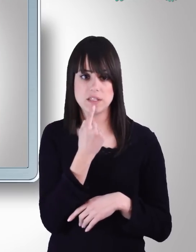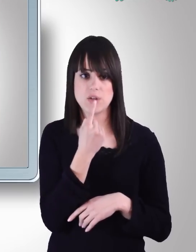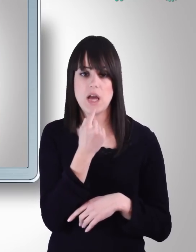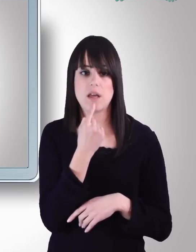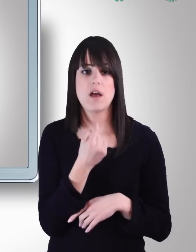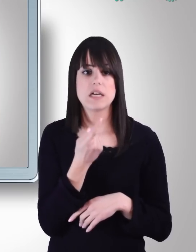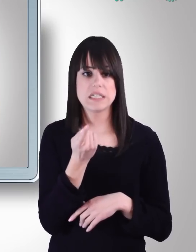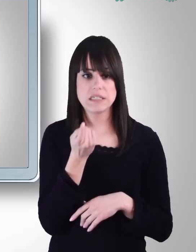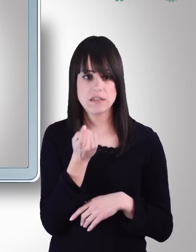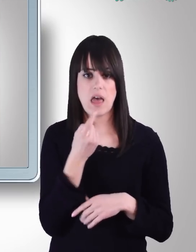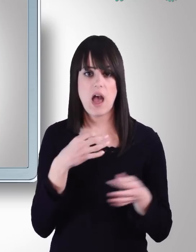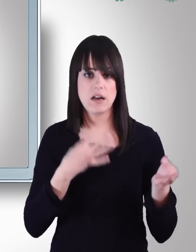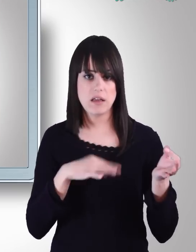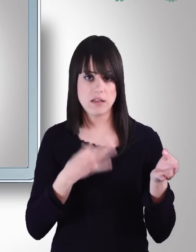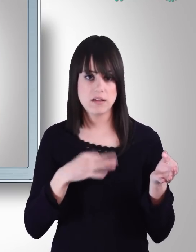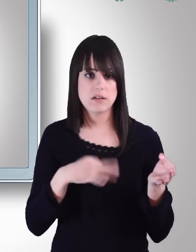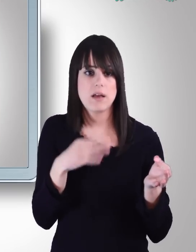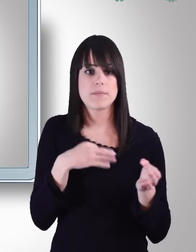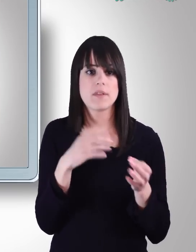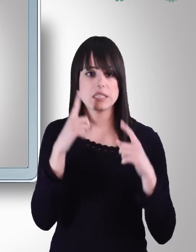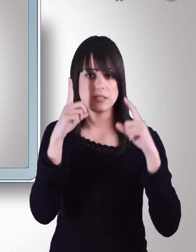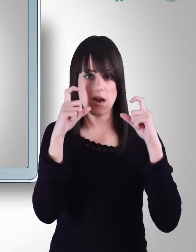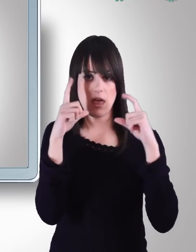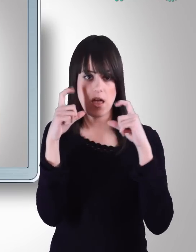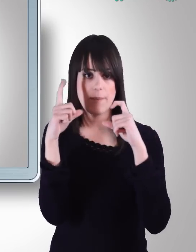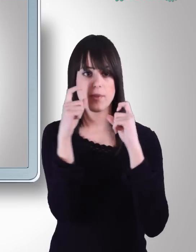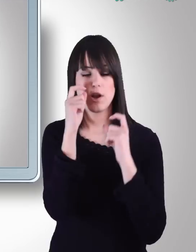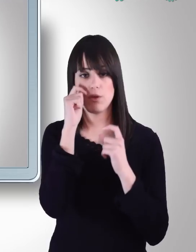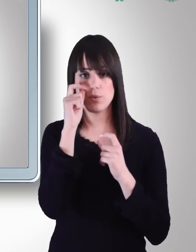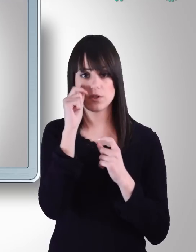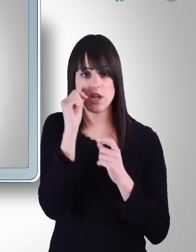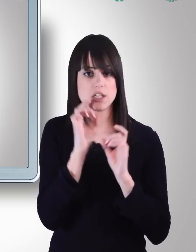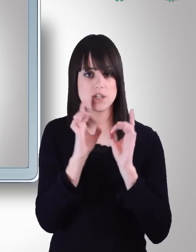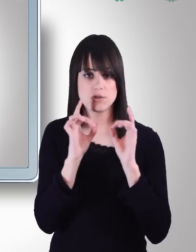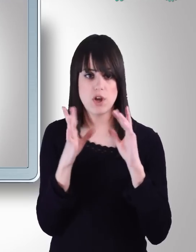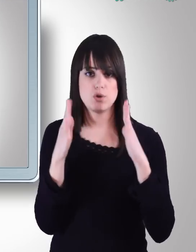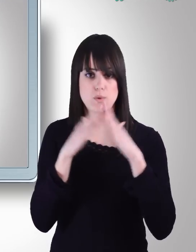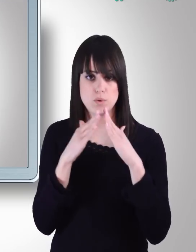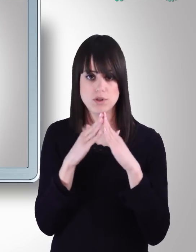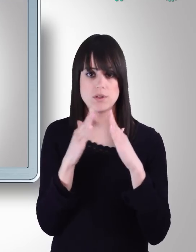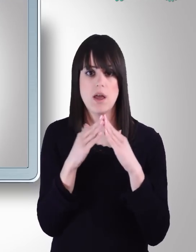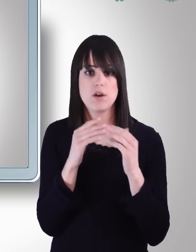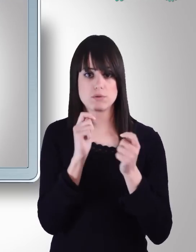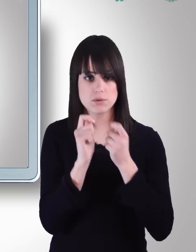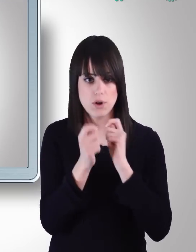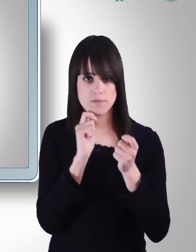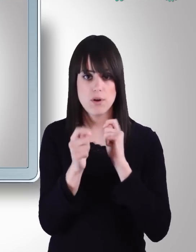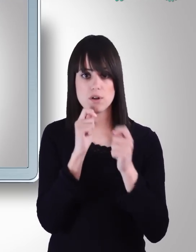njima shvatio da svako od njih ima jedan san, jednu neispunjenu želju. Kačanjem njihovih fotografija